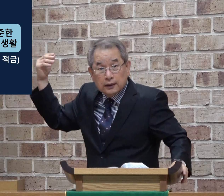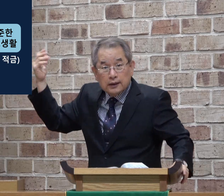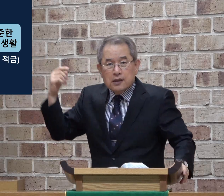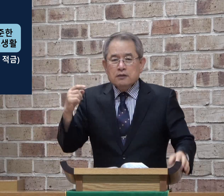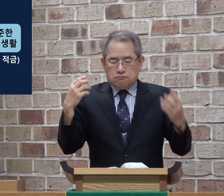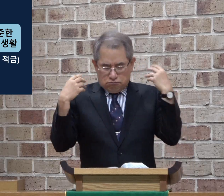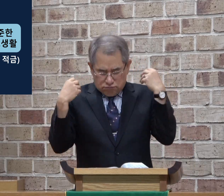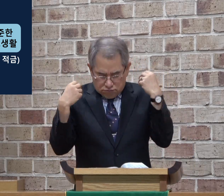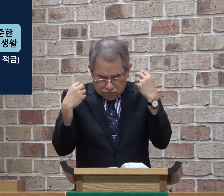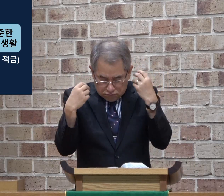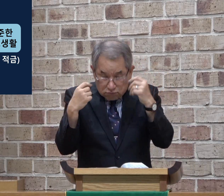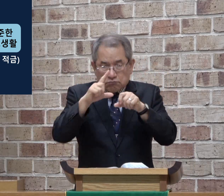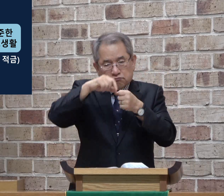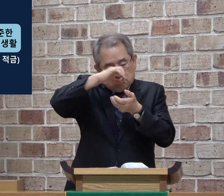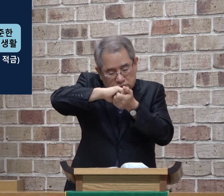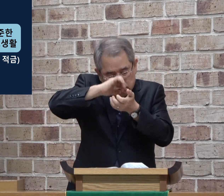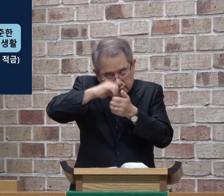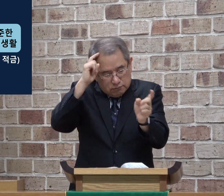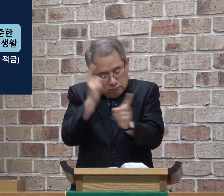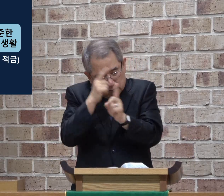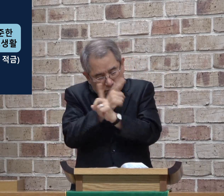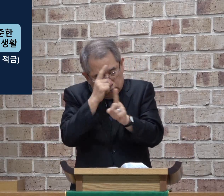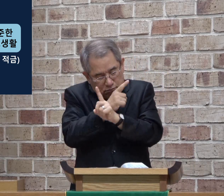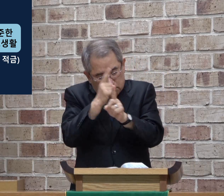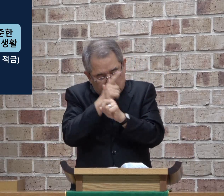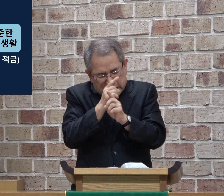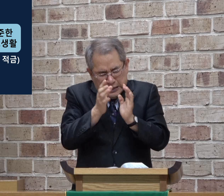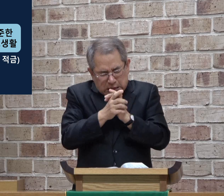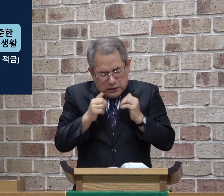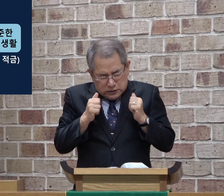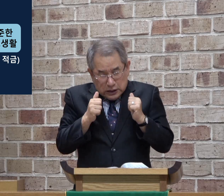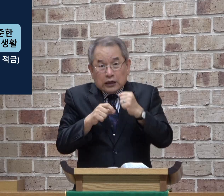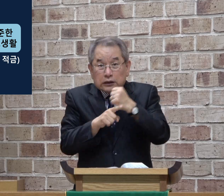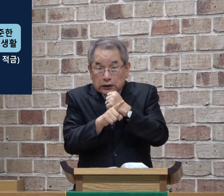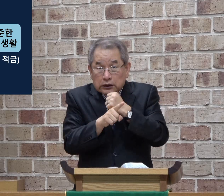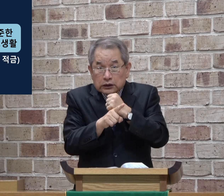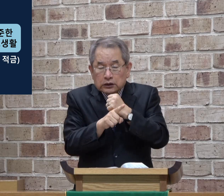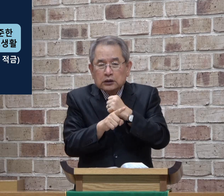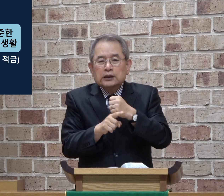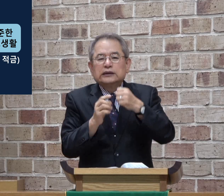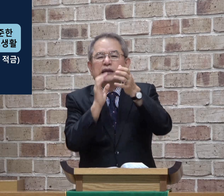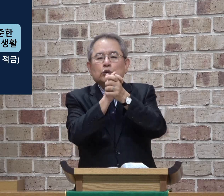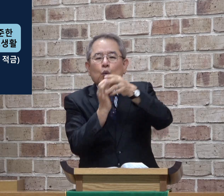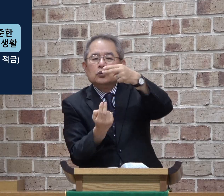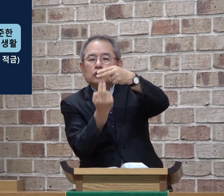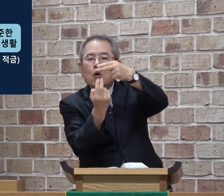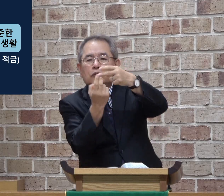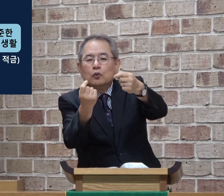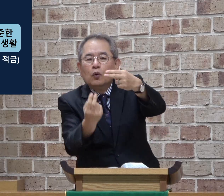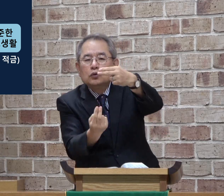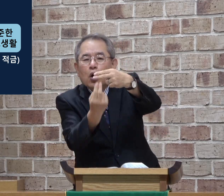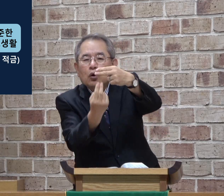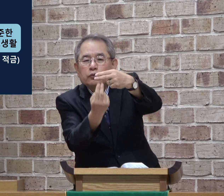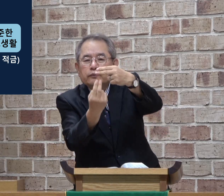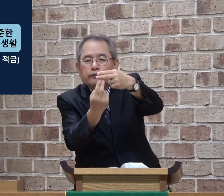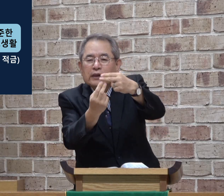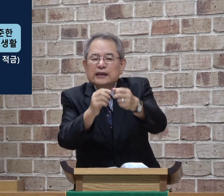기도를 합니다. 그런 기도 하시지 마시고 늘 우리가 마음과 시간을 정해서 꾸준한 기도